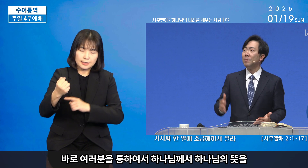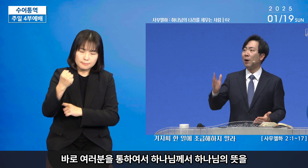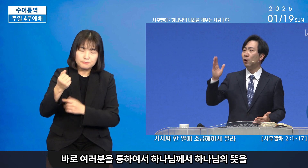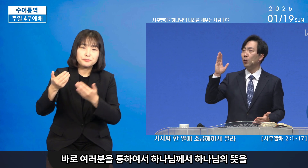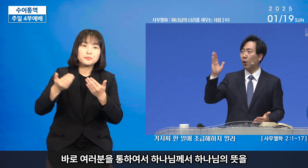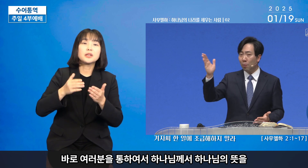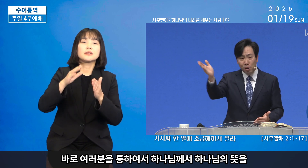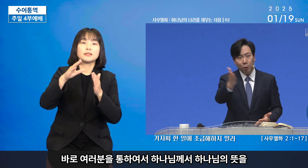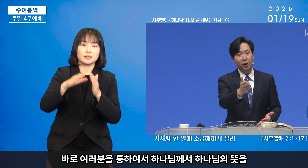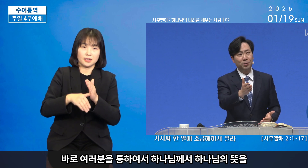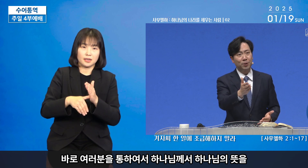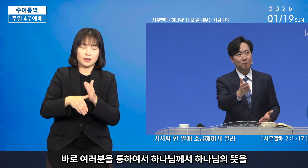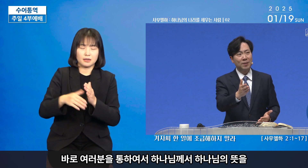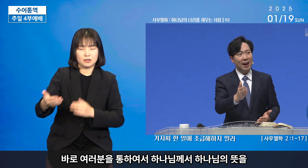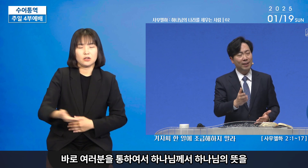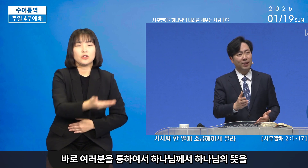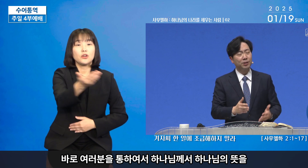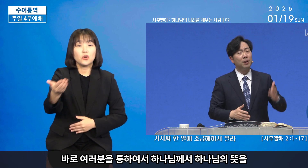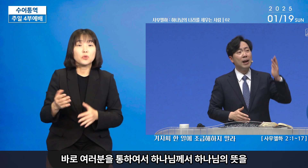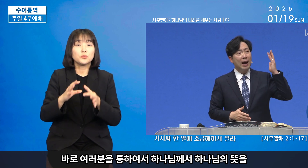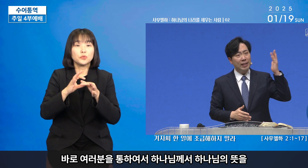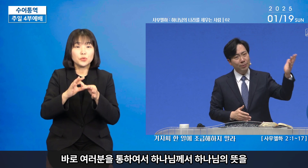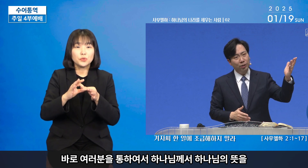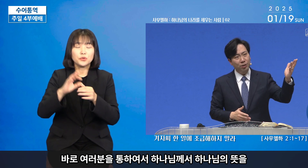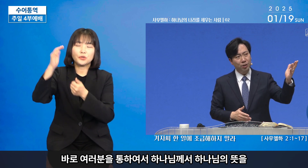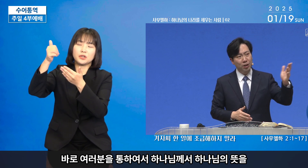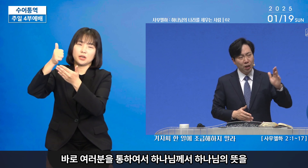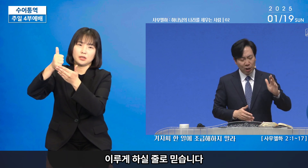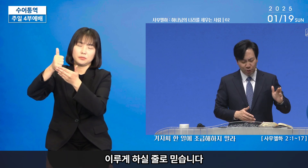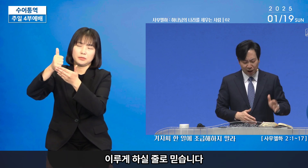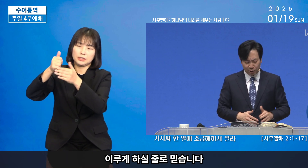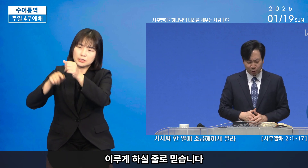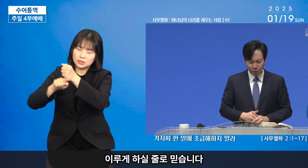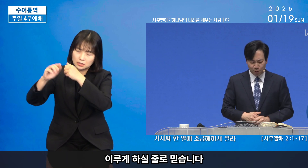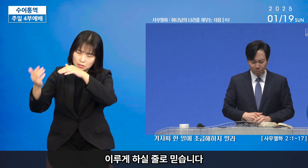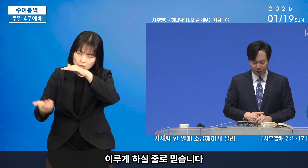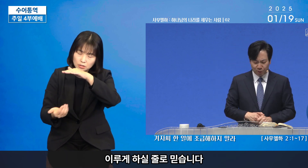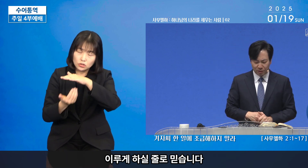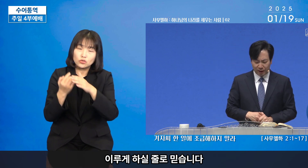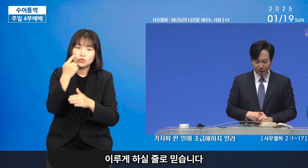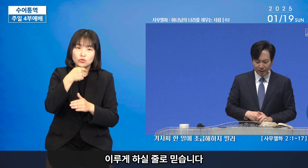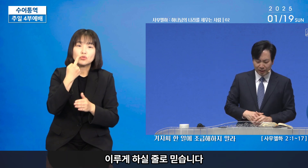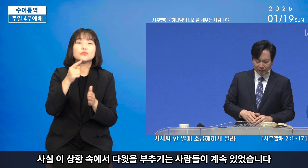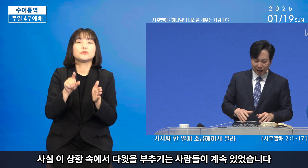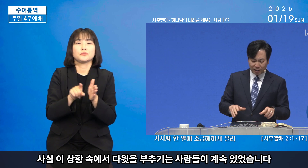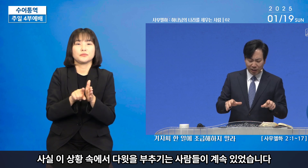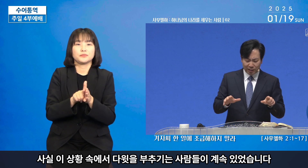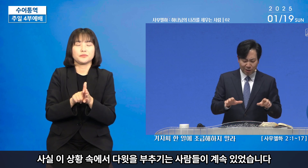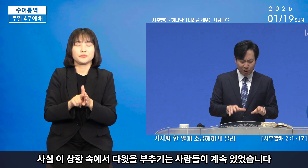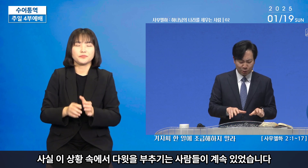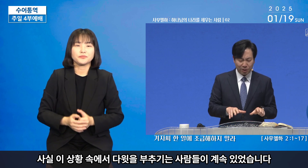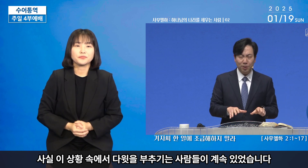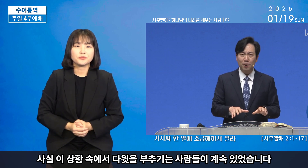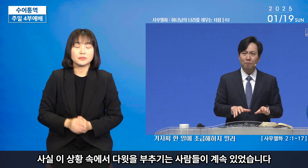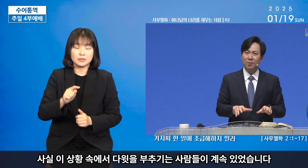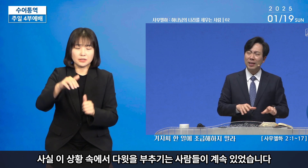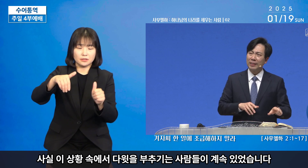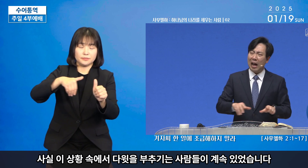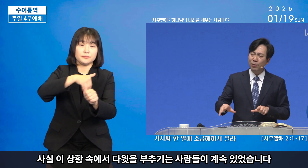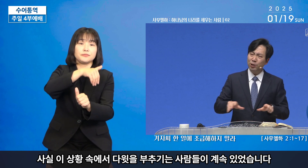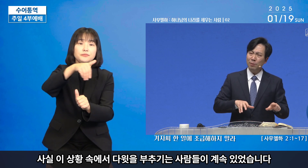때에는 바로 여러분을 통하여서 하나님께서 하나님의 뜻을 이루게 하실 줄로 믿습니다. 사실 이 상황